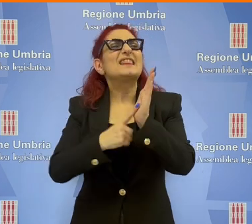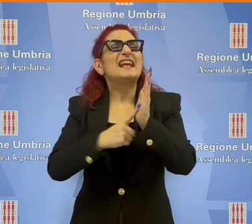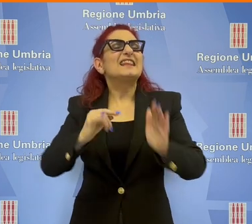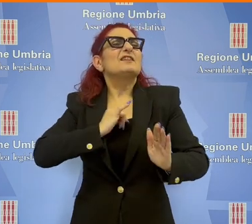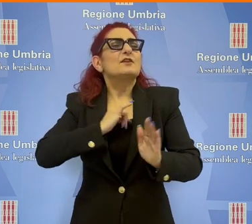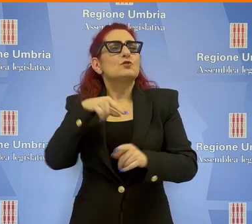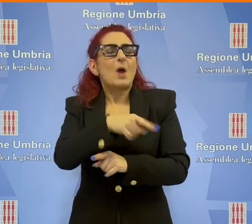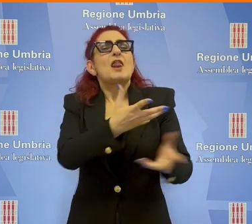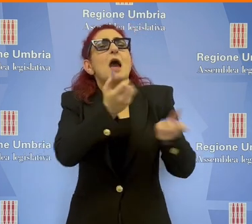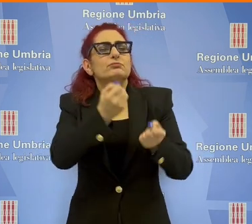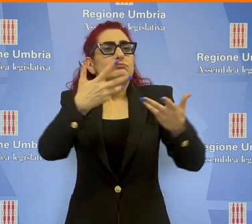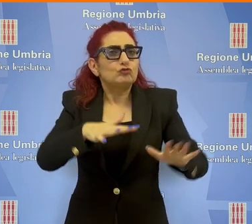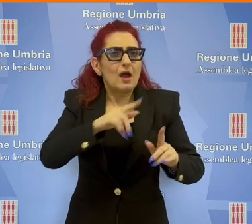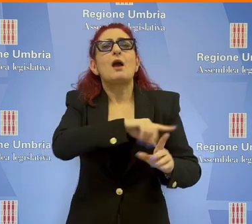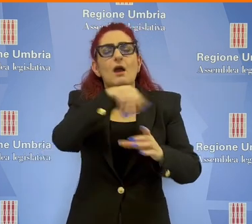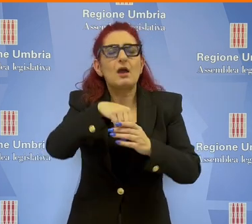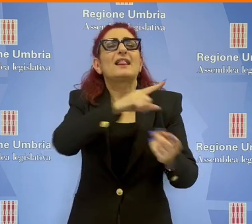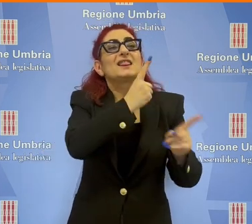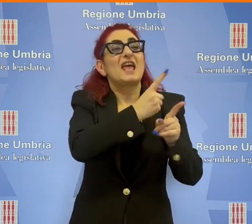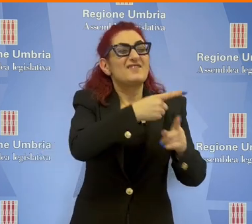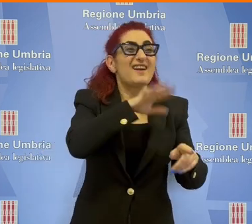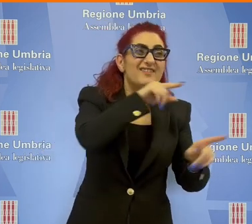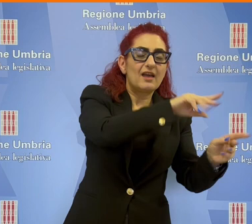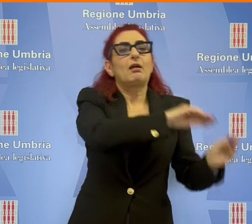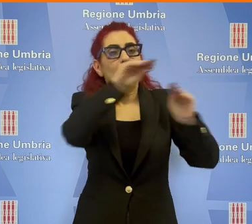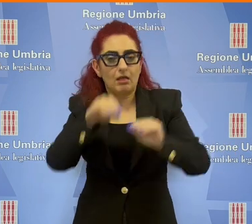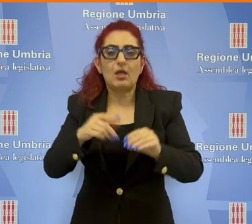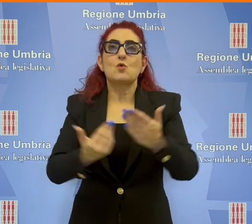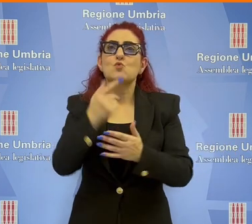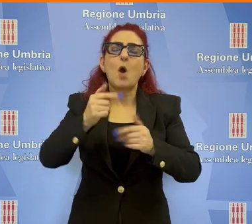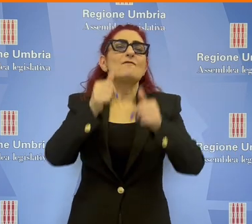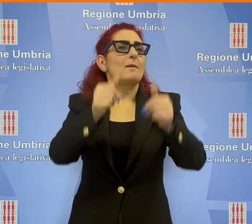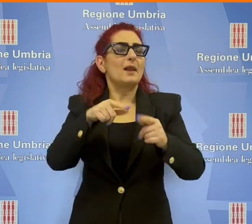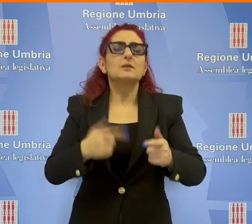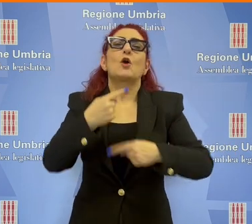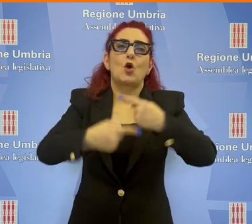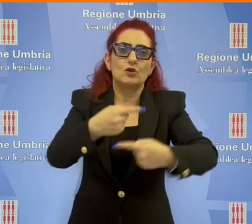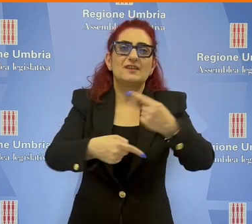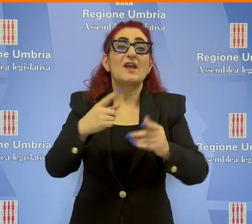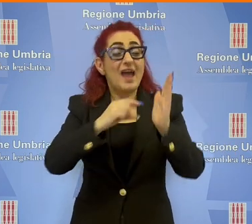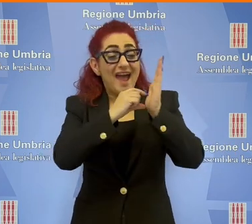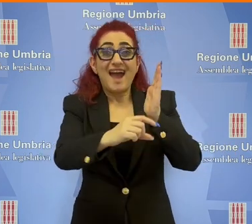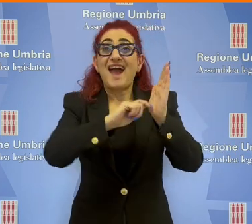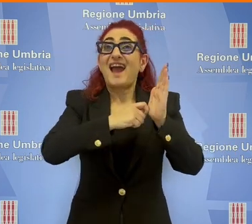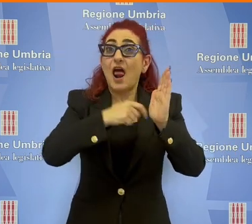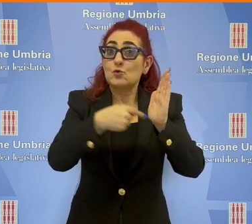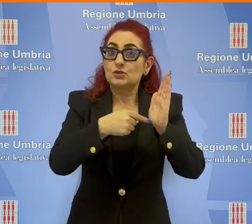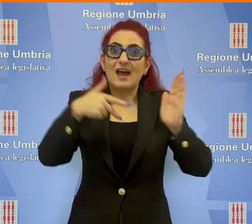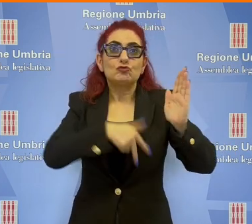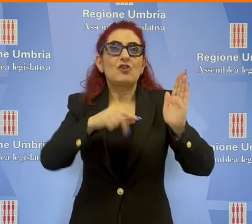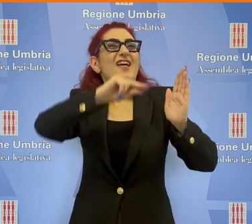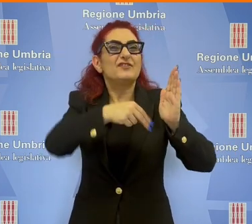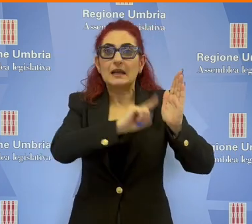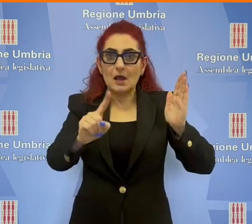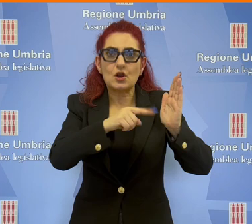individuali acquisiti o in essere al momento del cambio appalto. La mancata sottoscrizione della clausola sociale comporterà